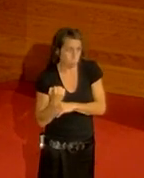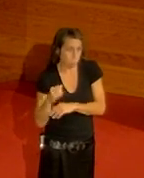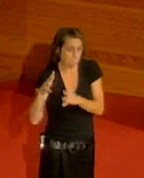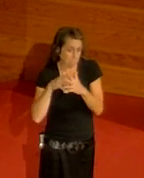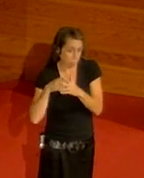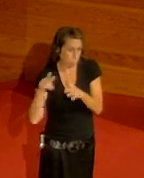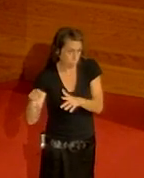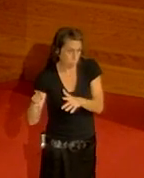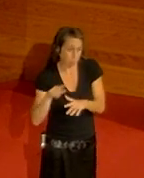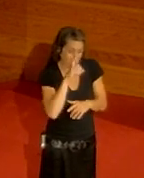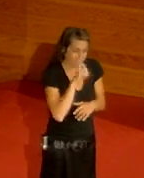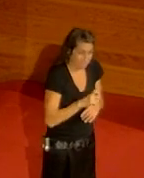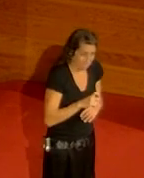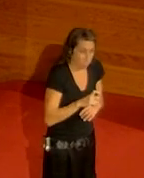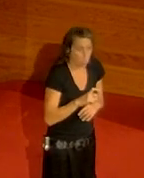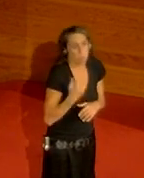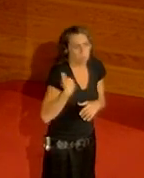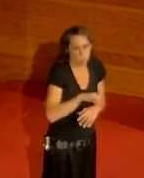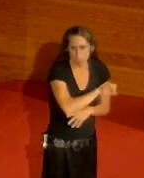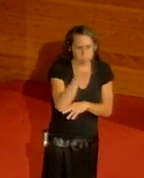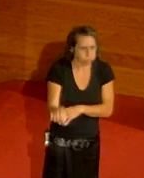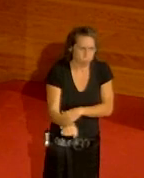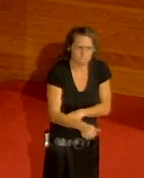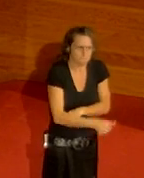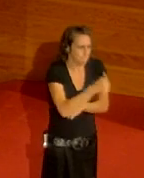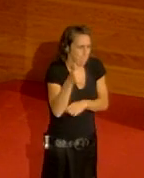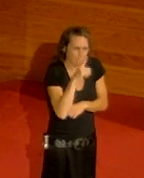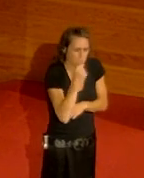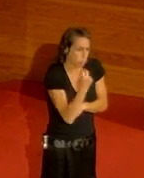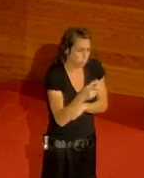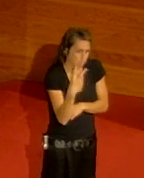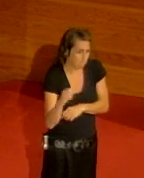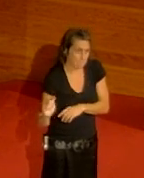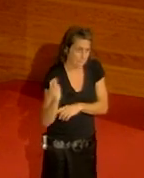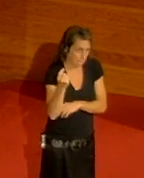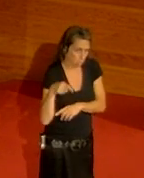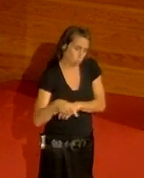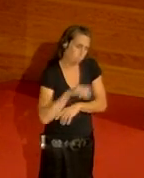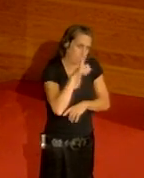Creo que en mayo ya se había superado la cifra total de 2020 que era el récord